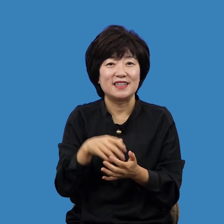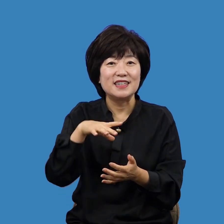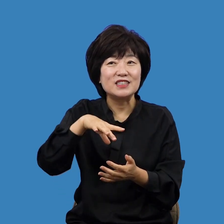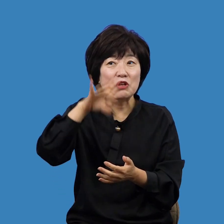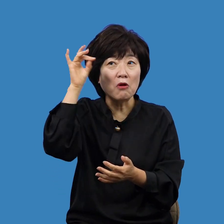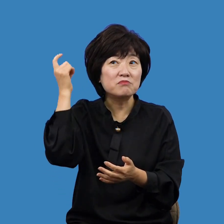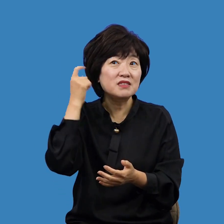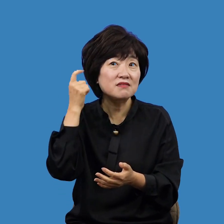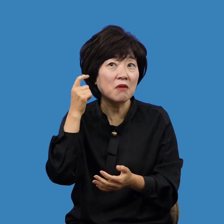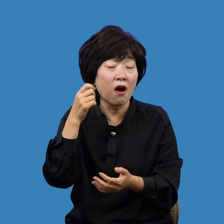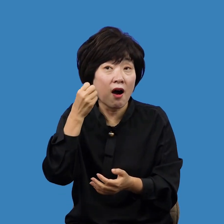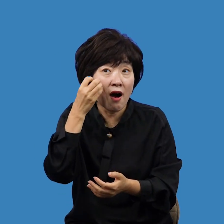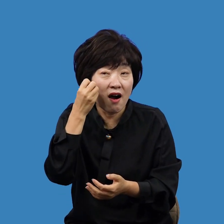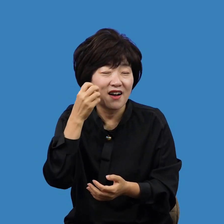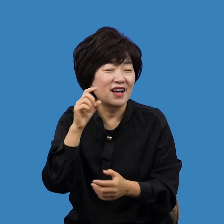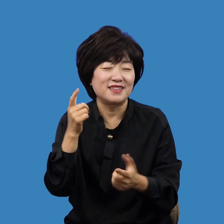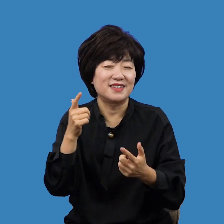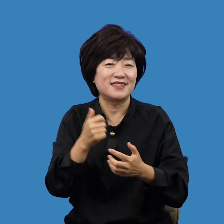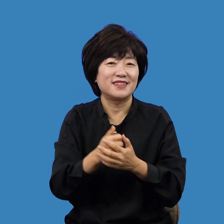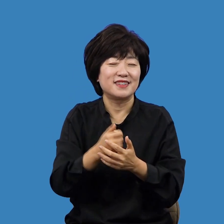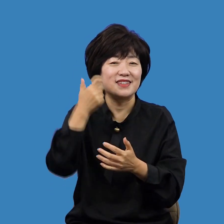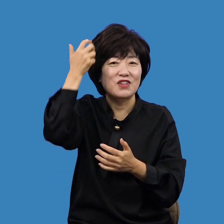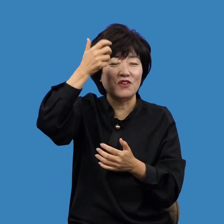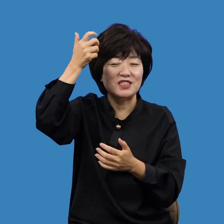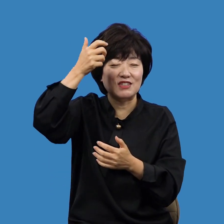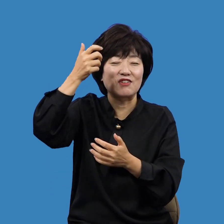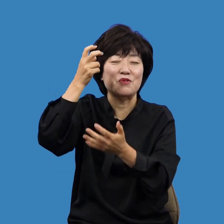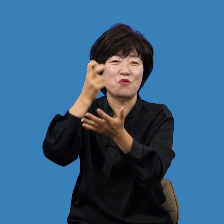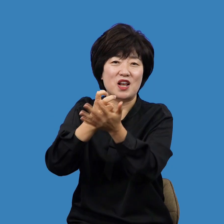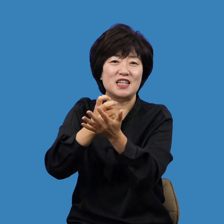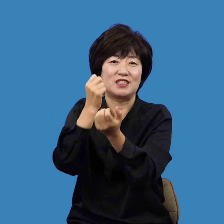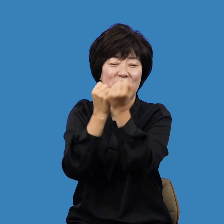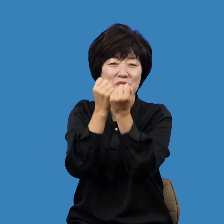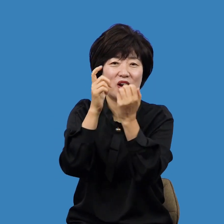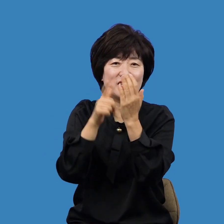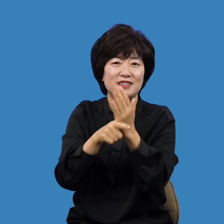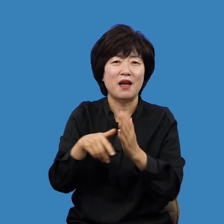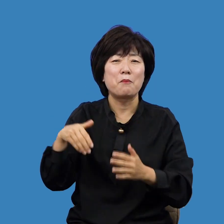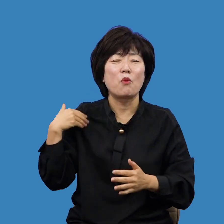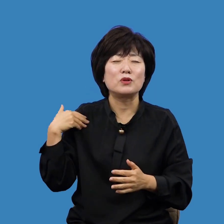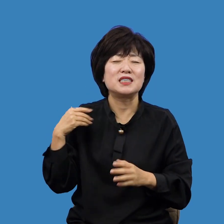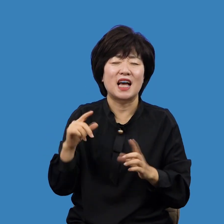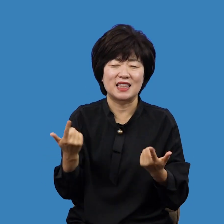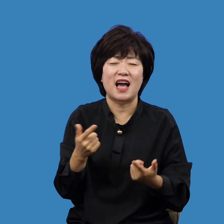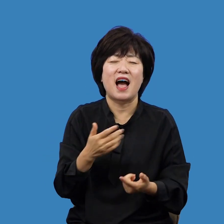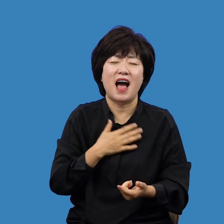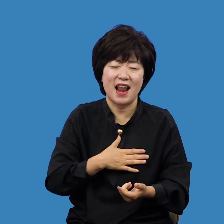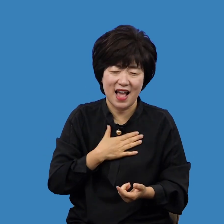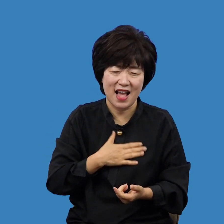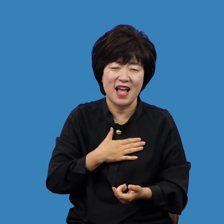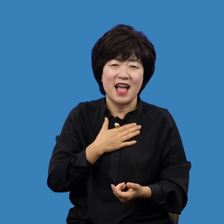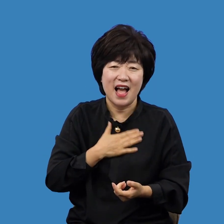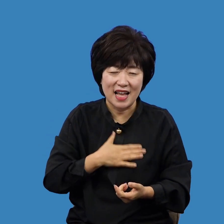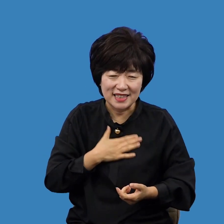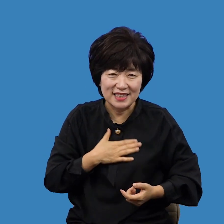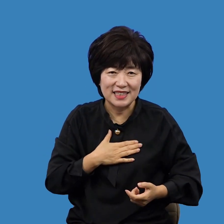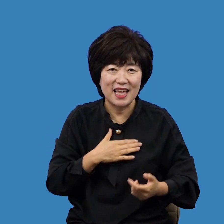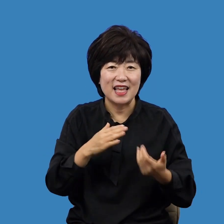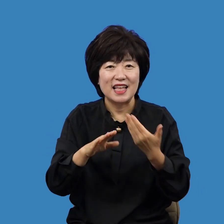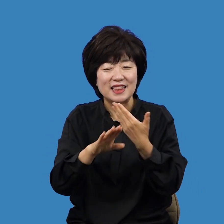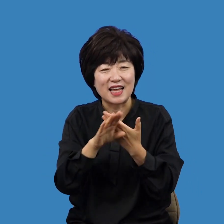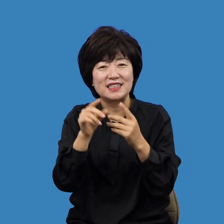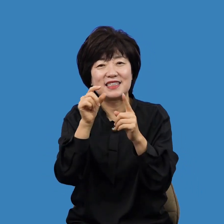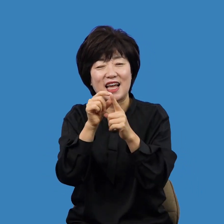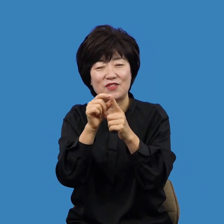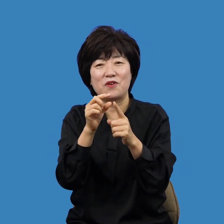얘기가 아닐 겁니다. 제가 이 영적 원리에 대해서 얘기할 때 그랬죠. 모르는 내용이 아니고 다 아시는 내용인데 다른 랭귀지를 사용해서